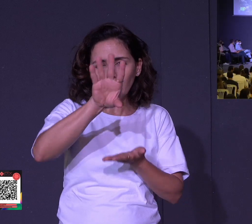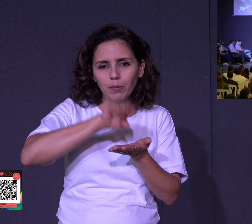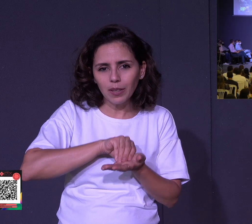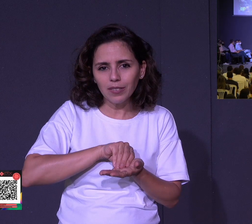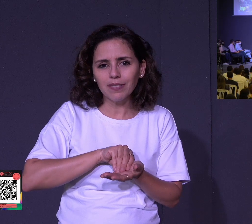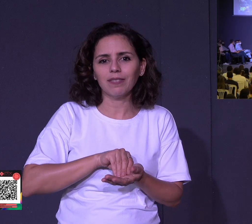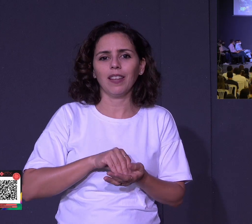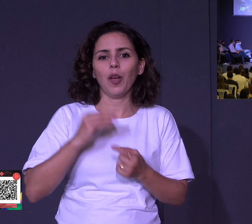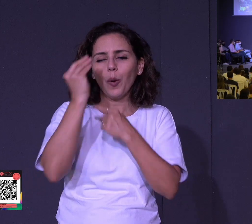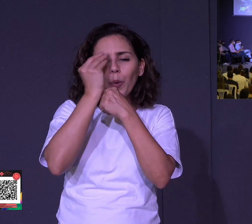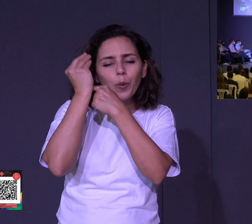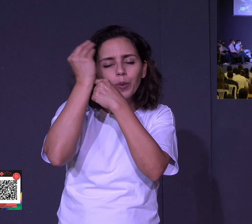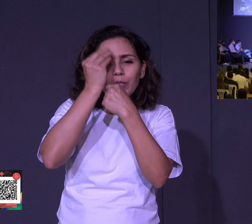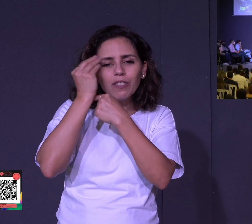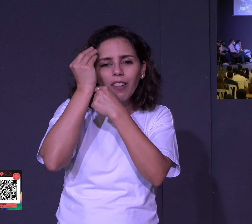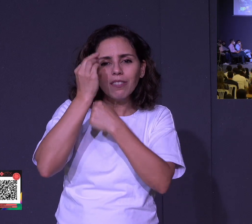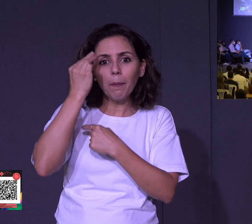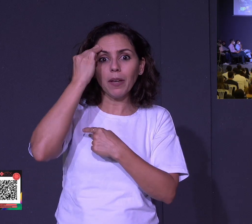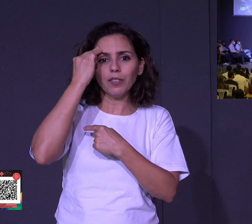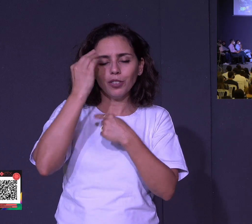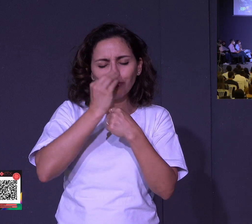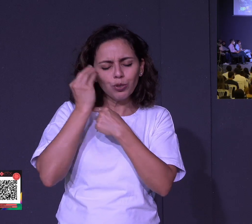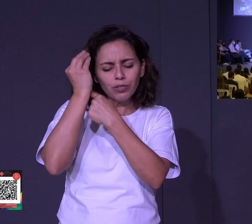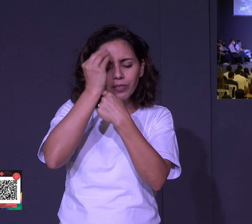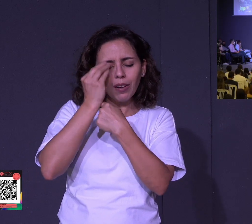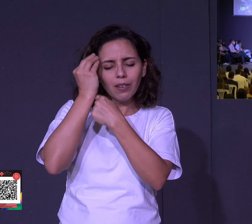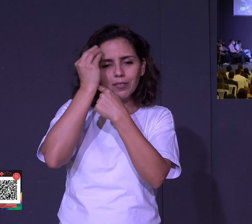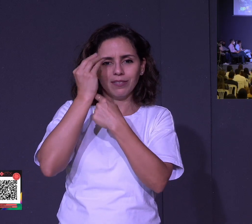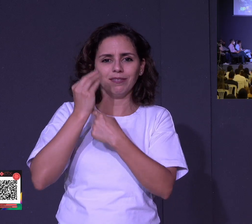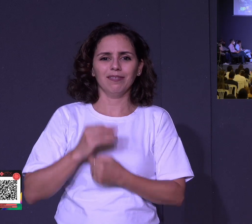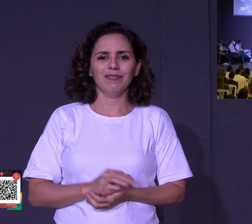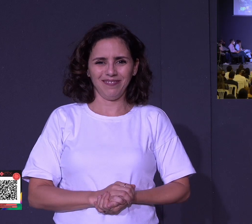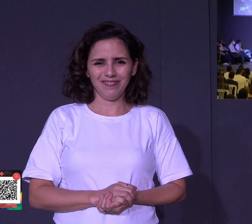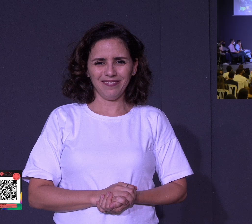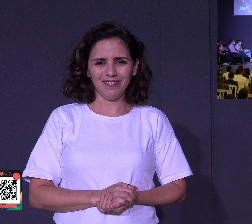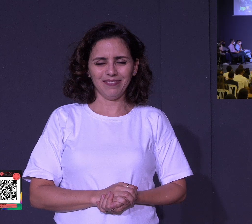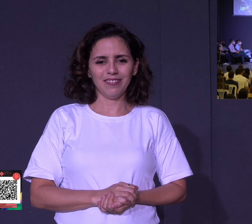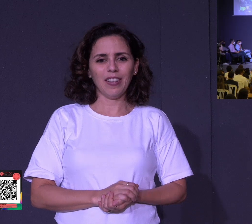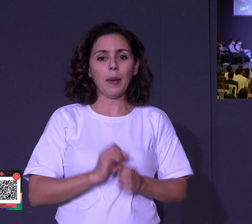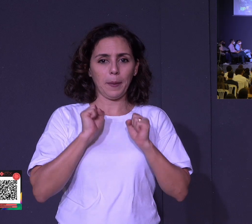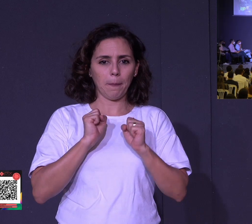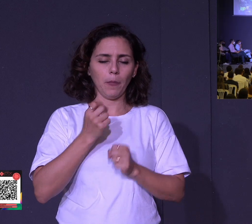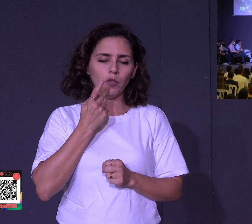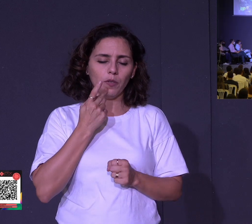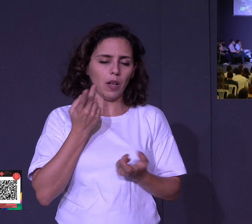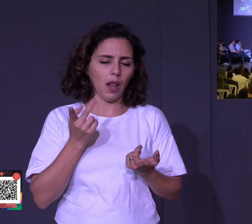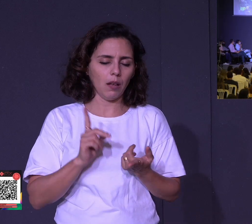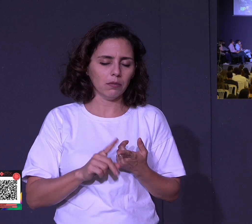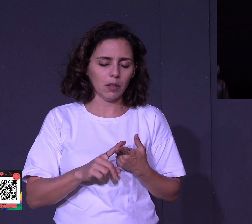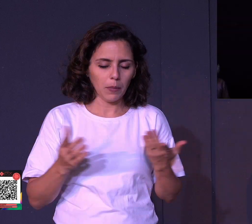Para quem está do outro lado, diga, cuidado com a sua mente. Aí diga assim, se tiver liberdade, tá? Diga assim, você tem